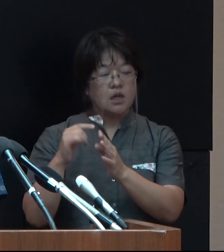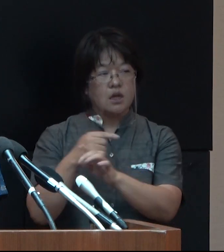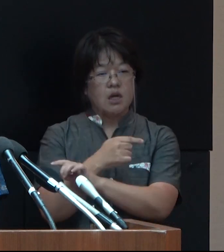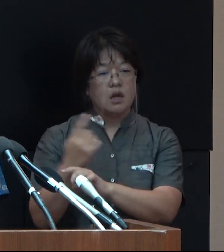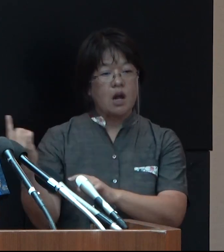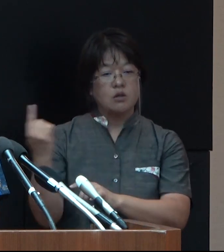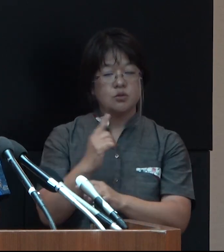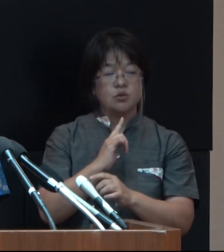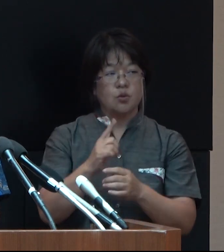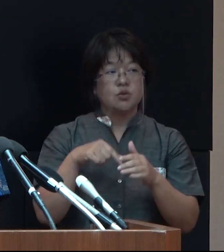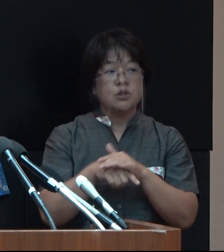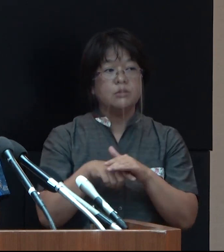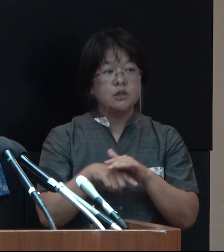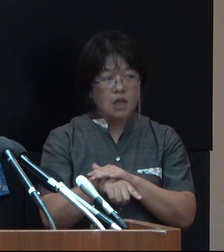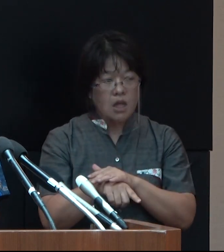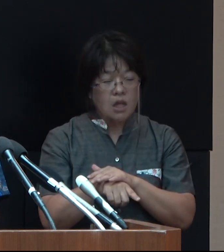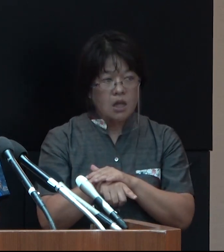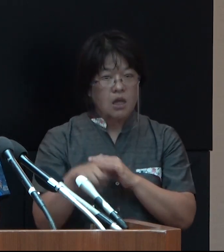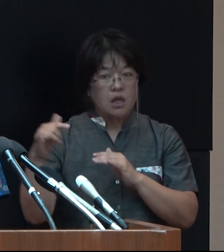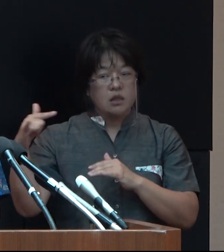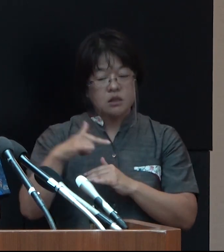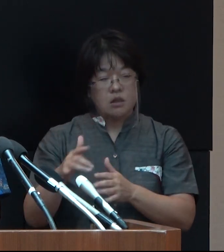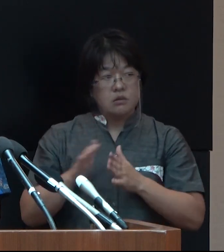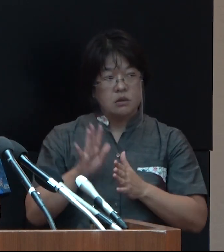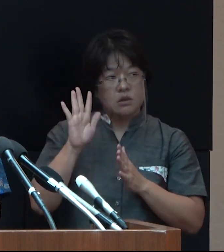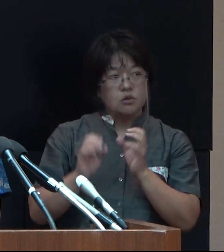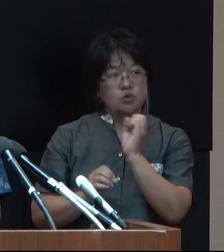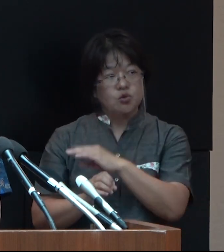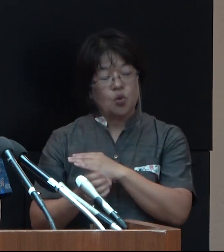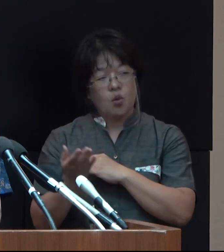では、自粛